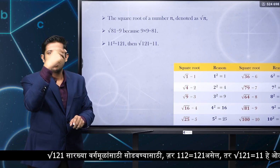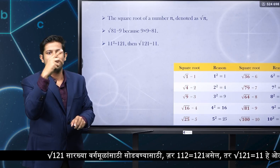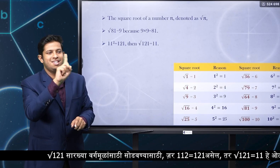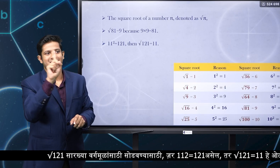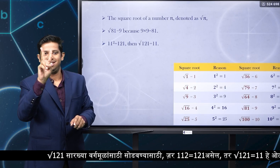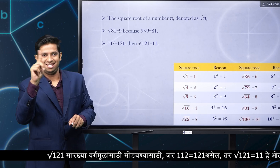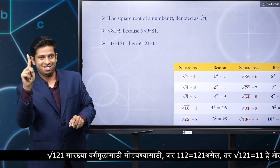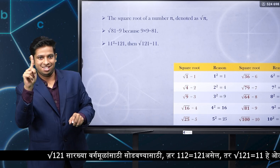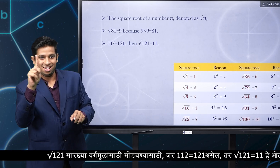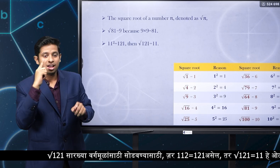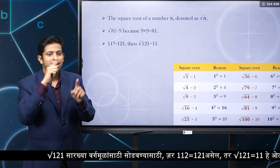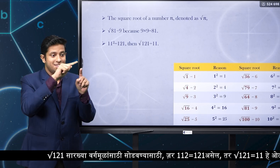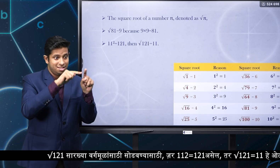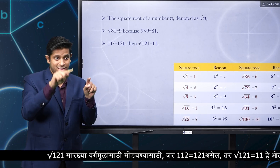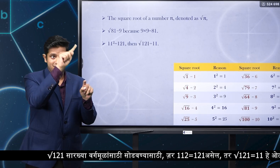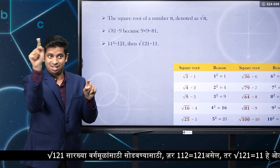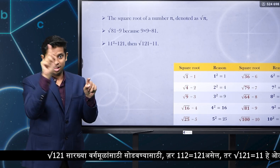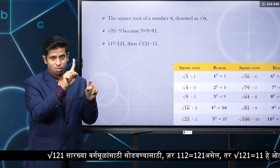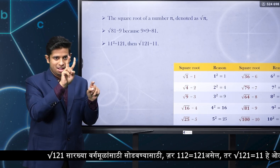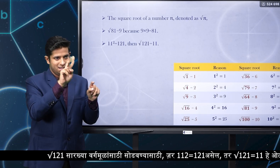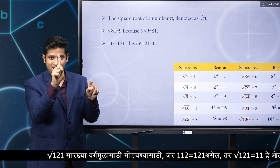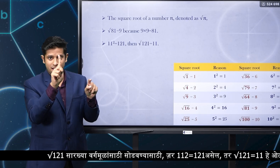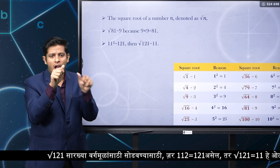तर वर्गमूळ 121 बरोबर 11 हे ओळखा.